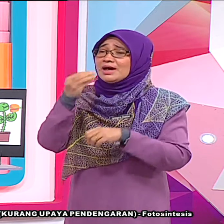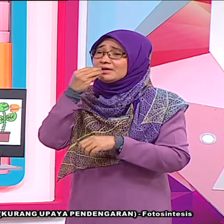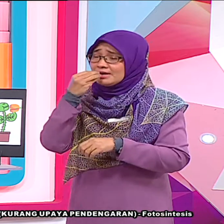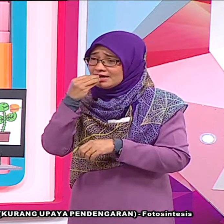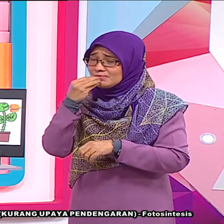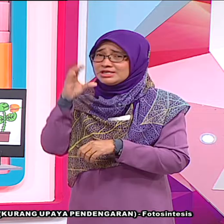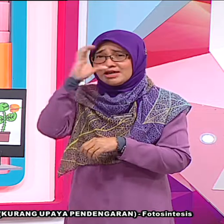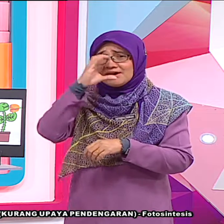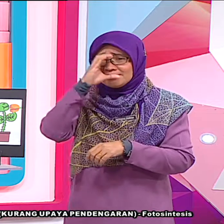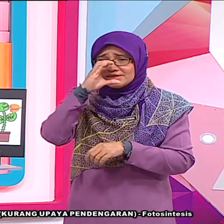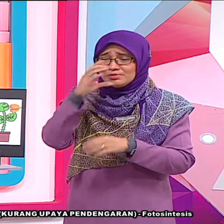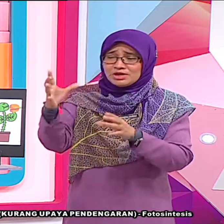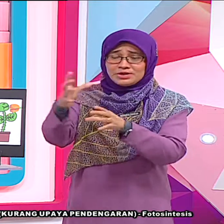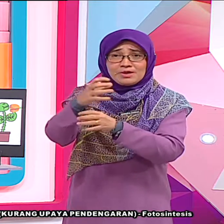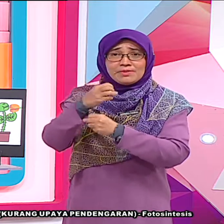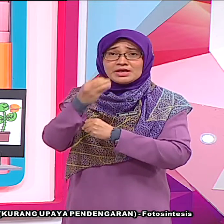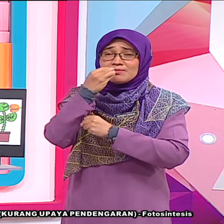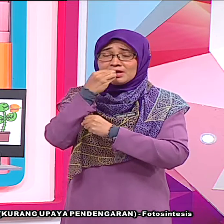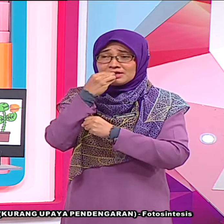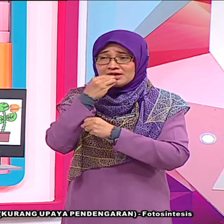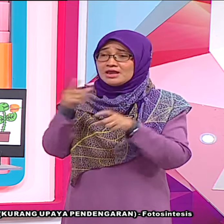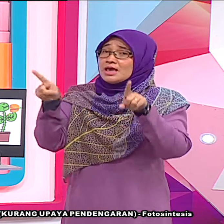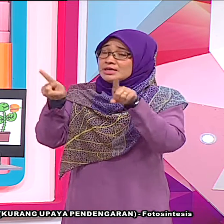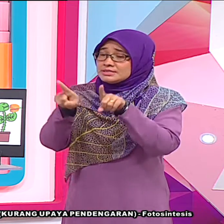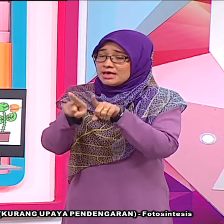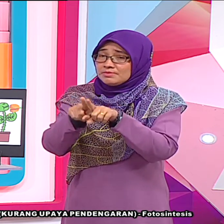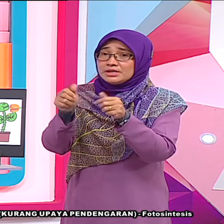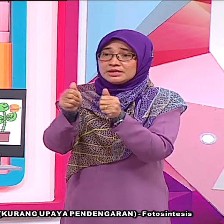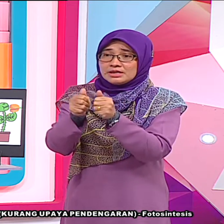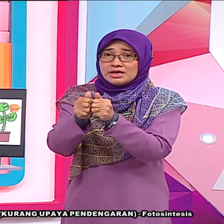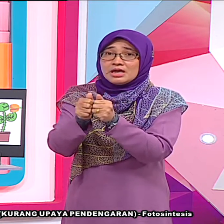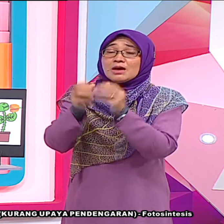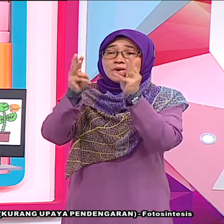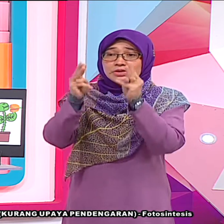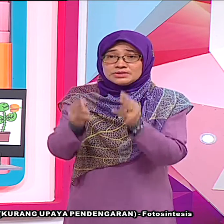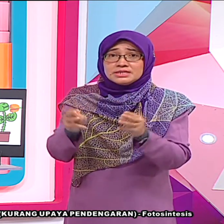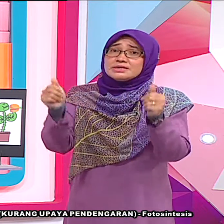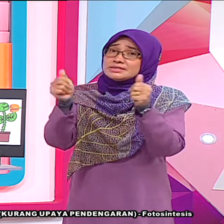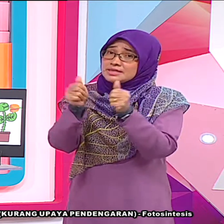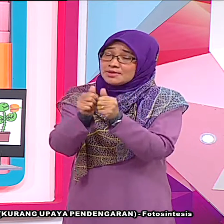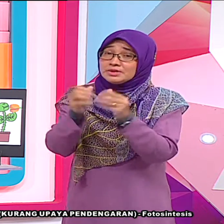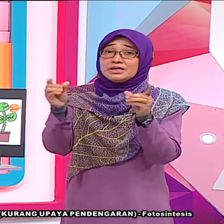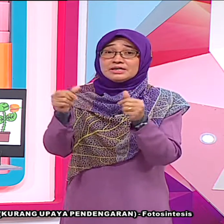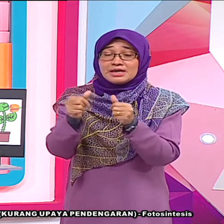makan beli cari beli mendapatkan makanan sama dengan magnus y =